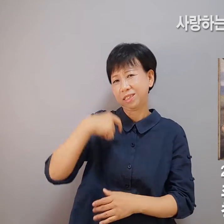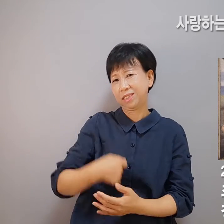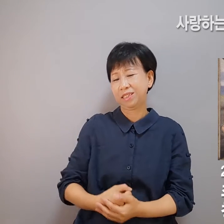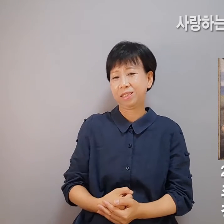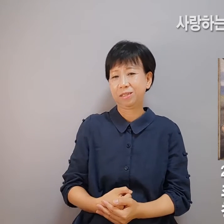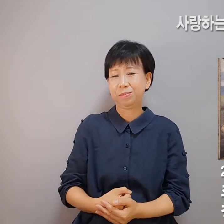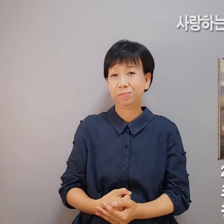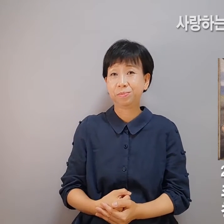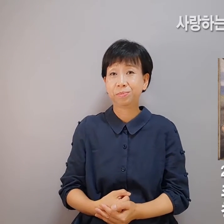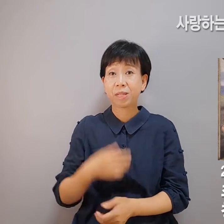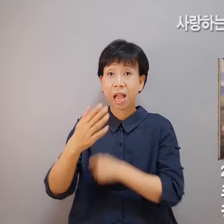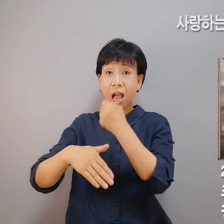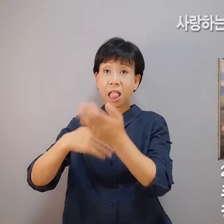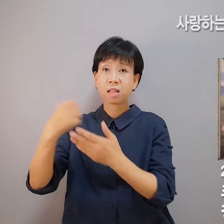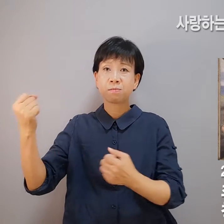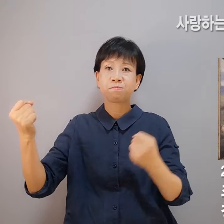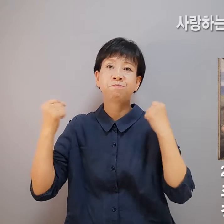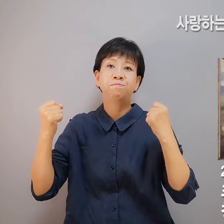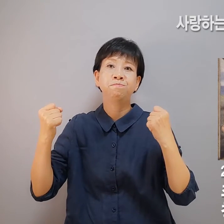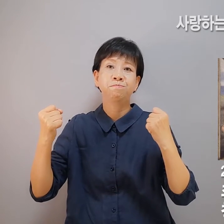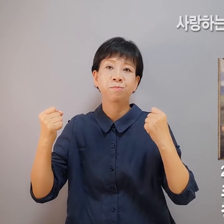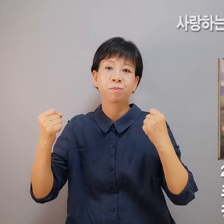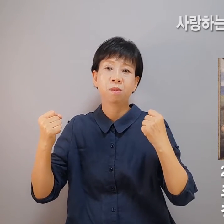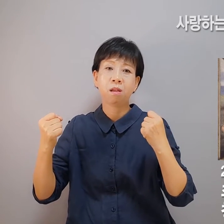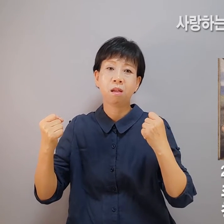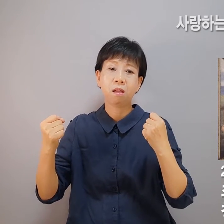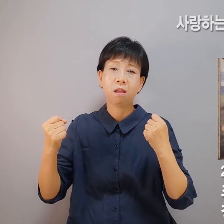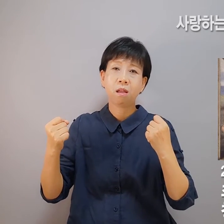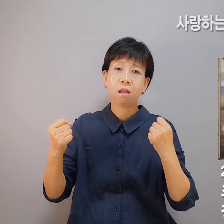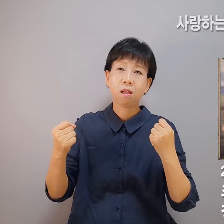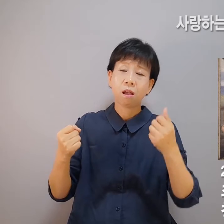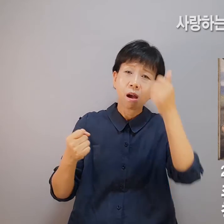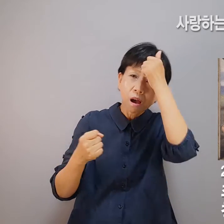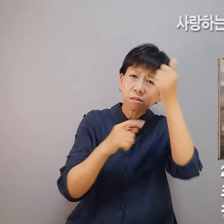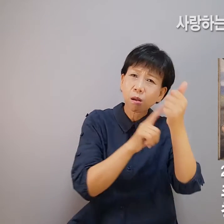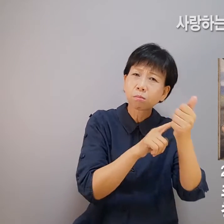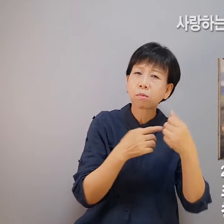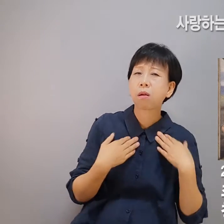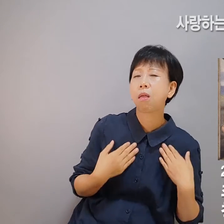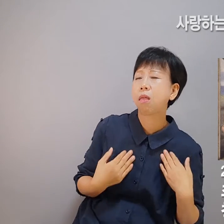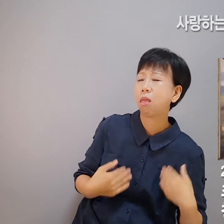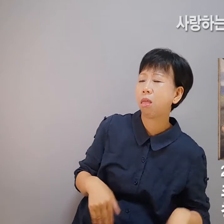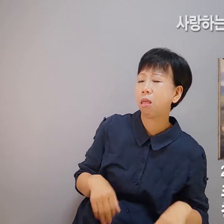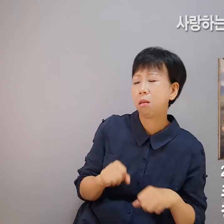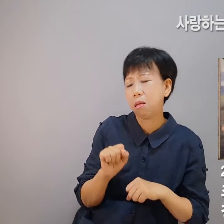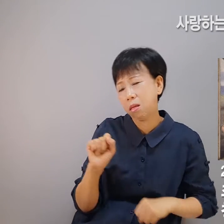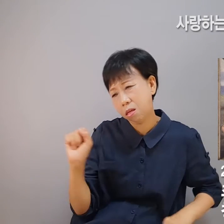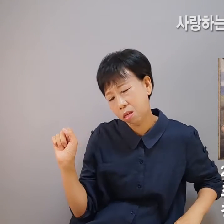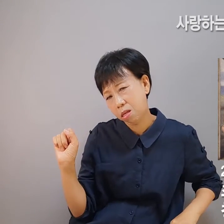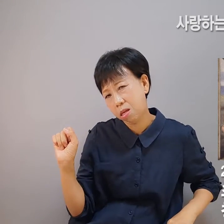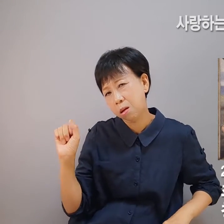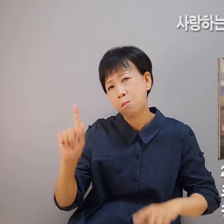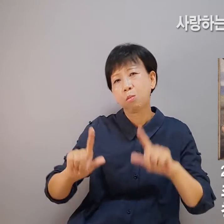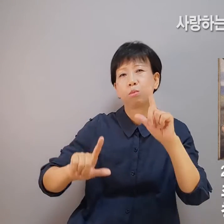하나님은 위풍당당해 보이시고요. 아담은요, 좀 피곤한 기색이 좀 역력해요.